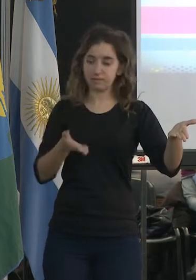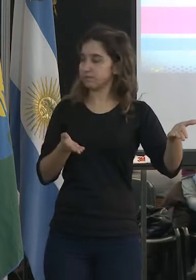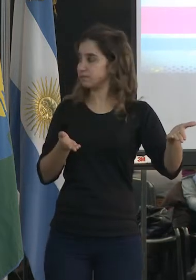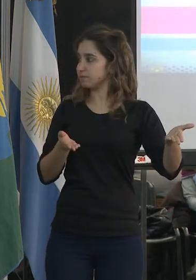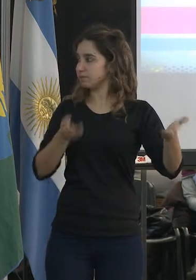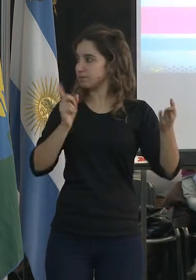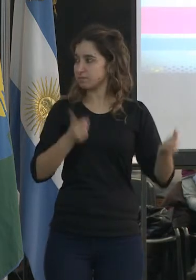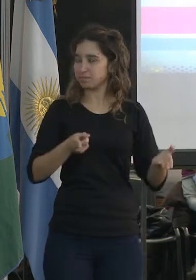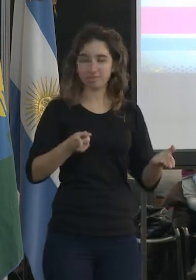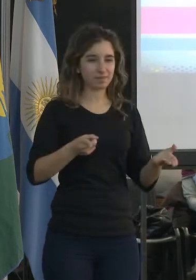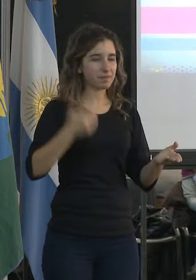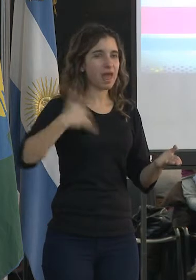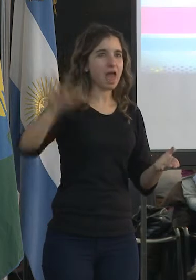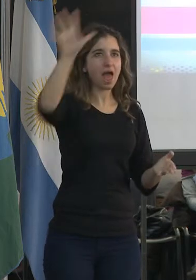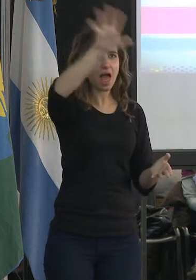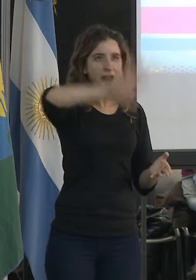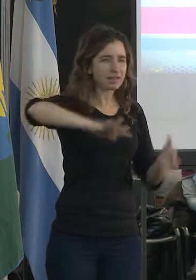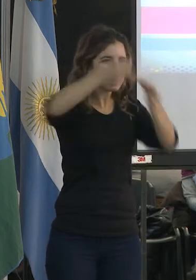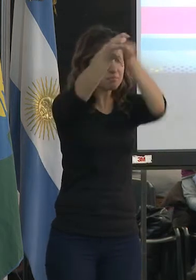localidades del interior del país.